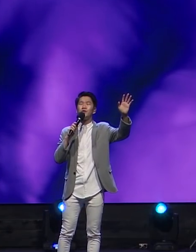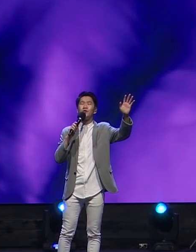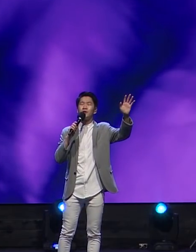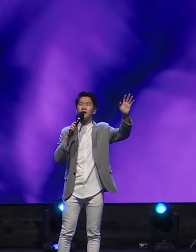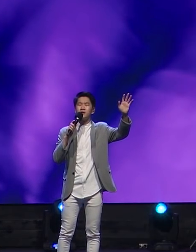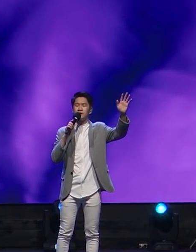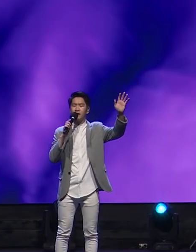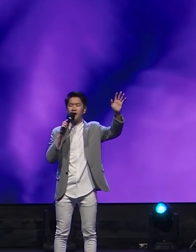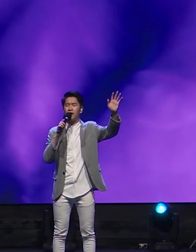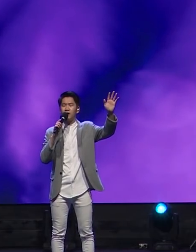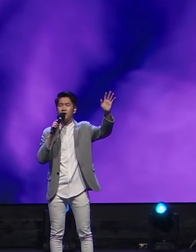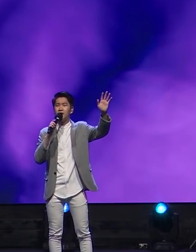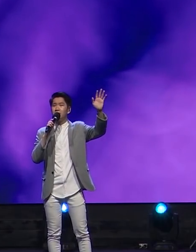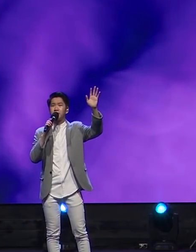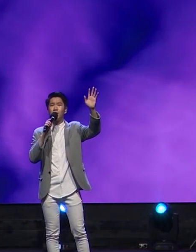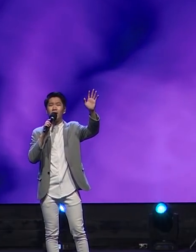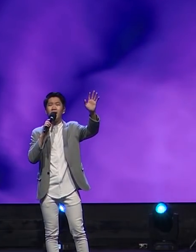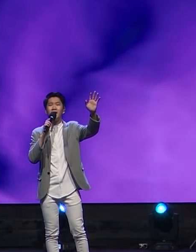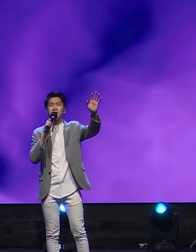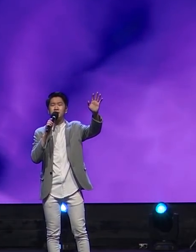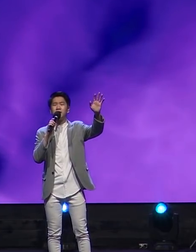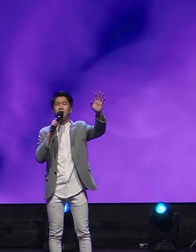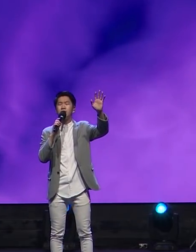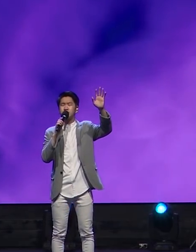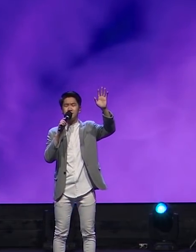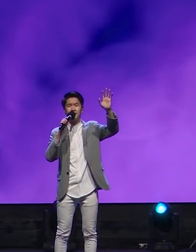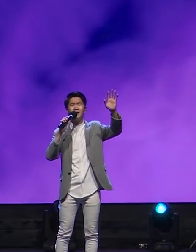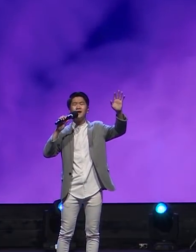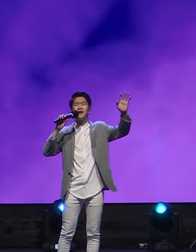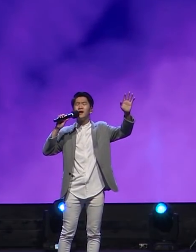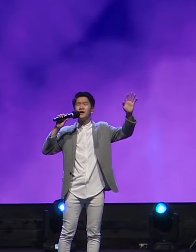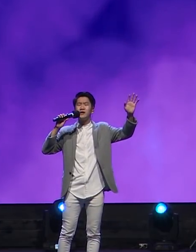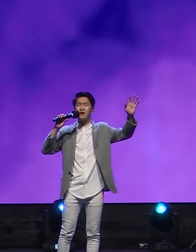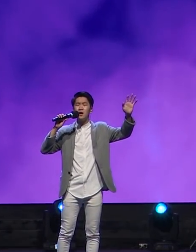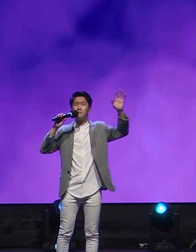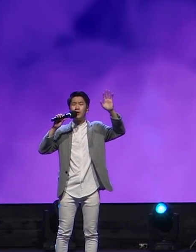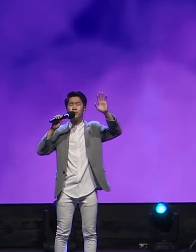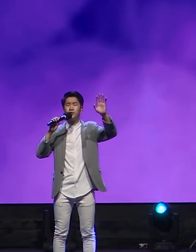kekal mulia, kau hadir di sini,